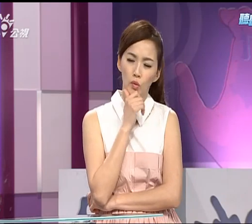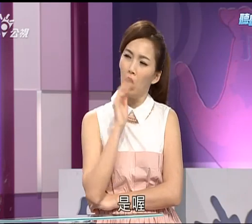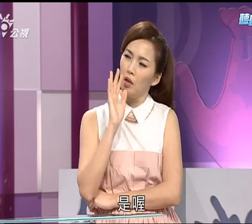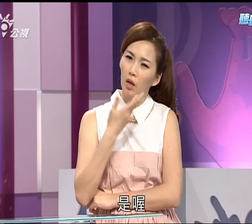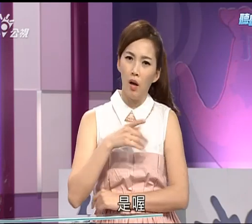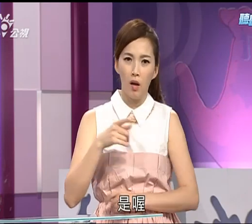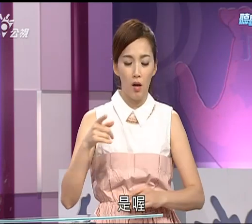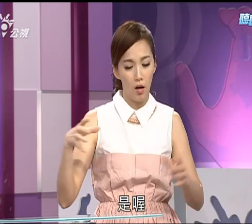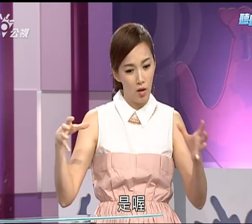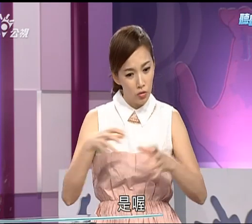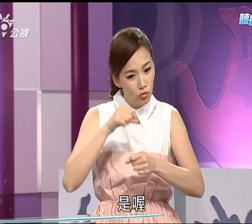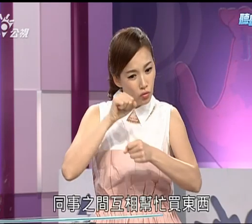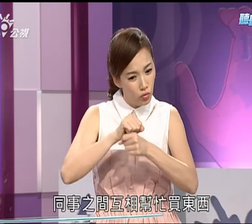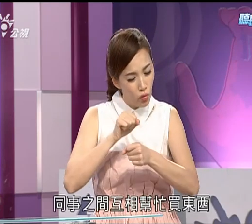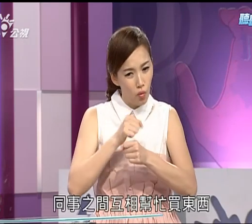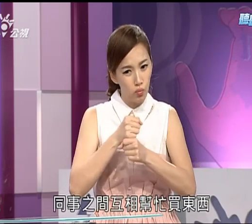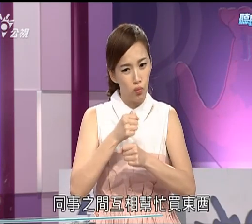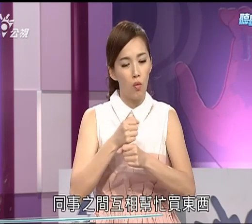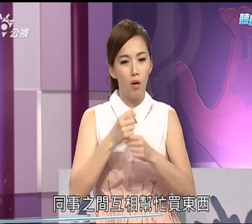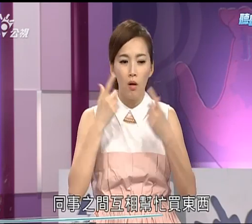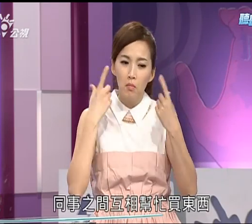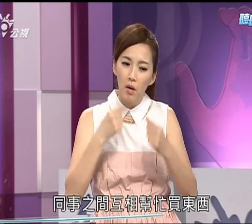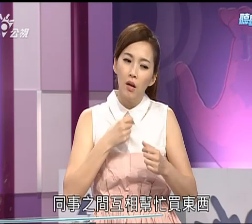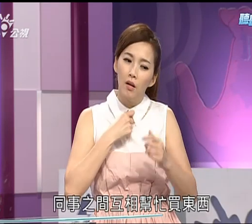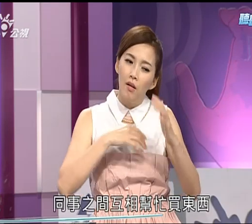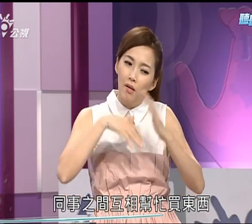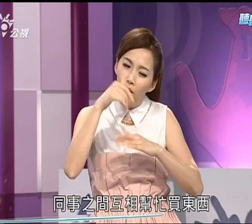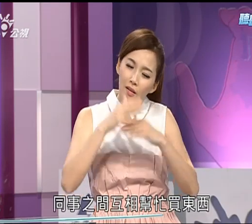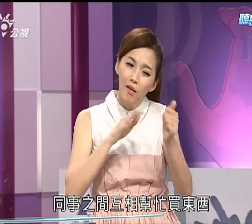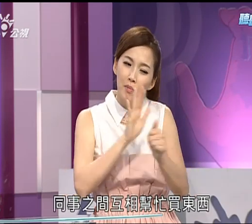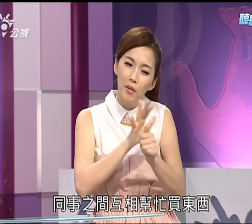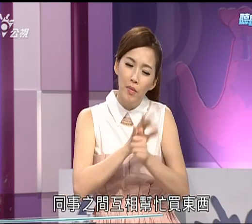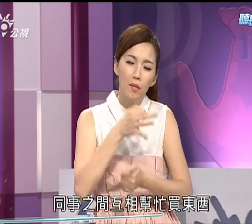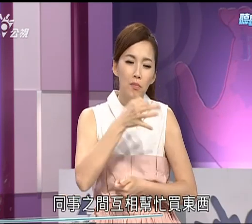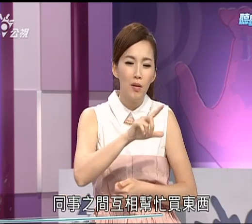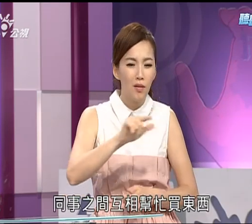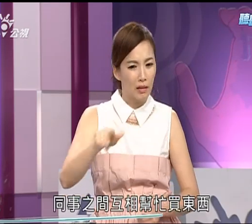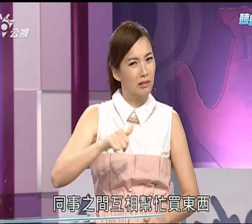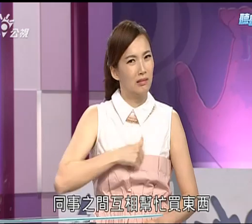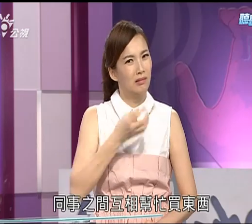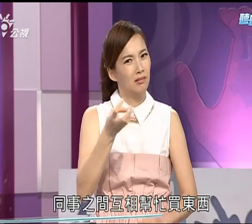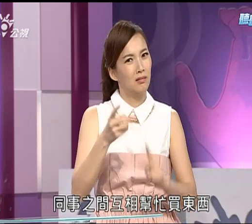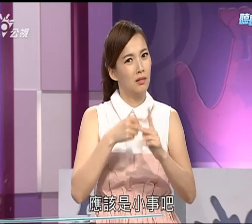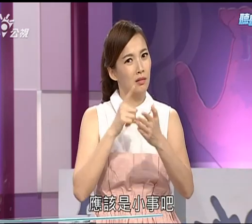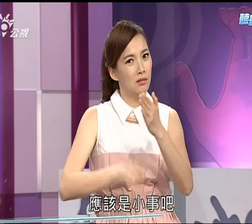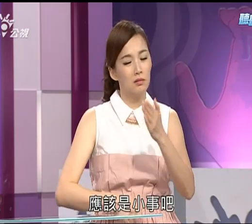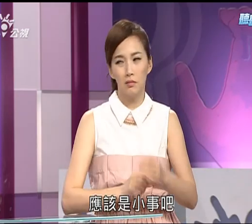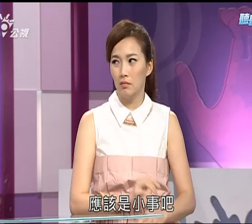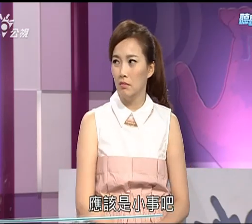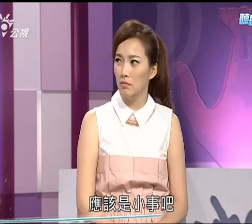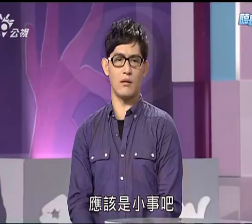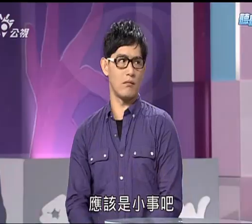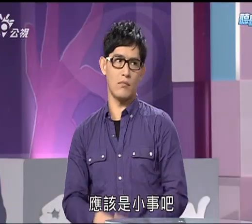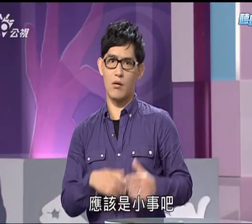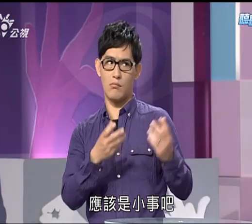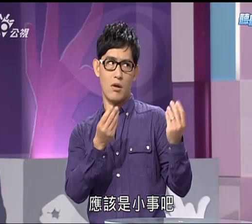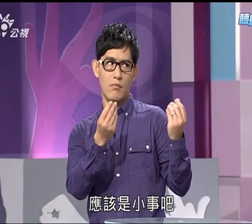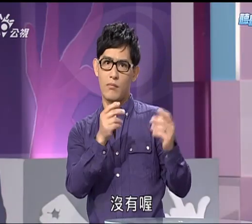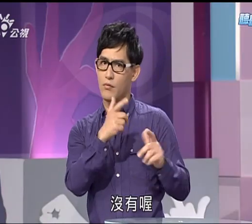是哦。同事之间互相帮忙买东西应该是小事吧？ 没有